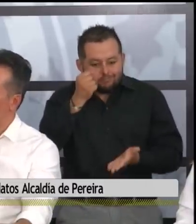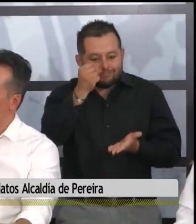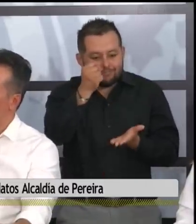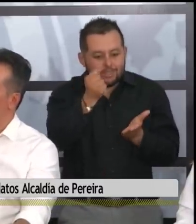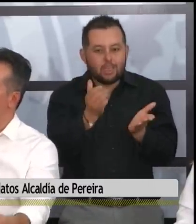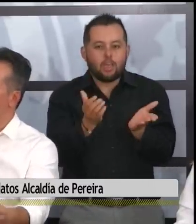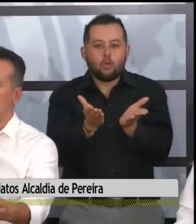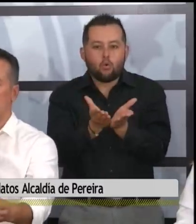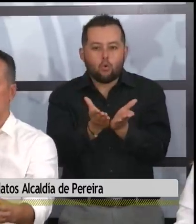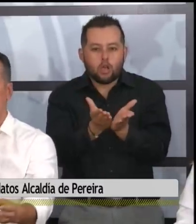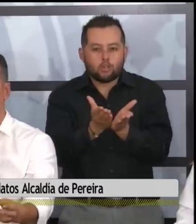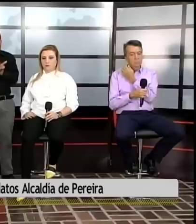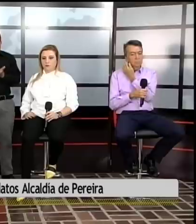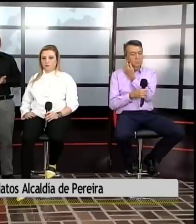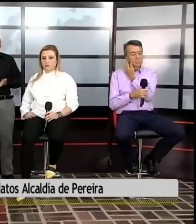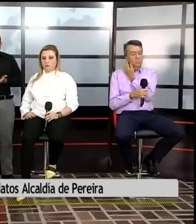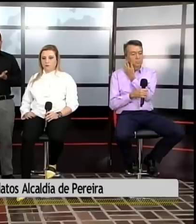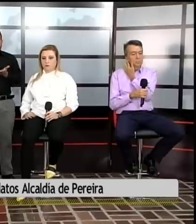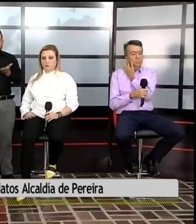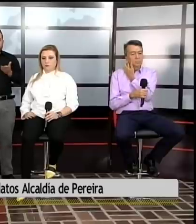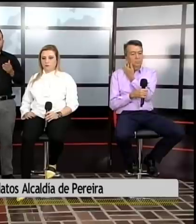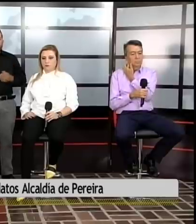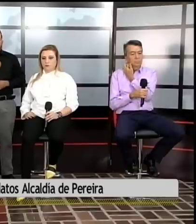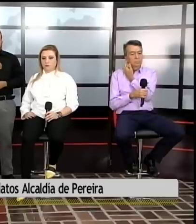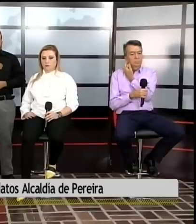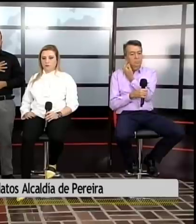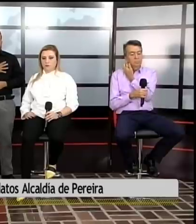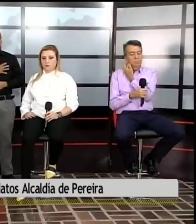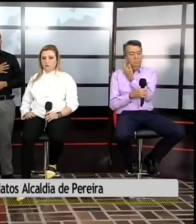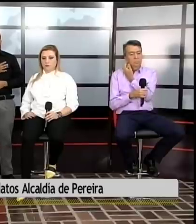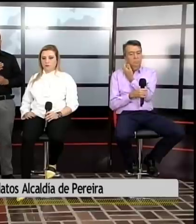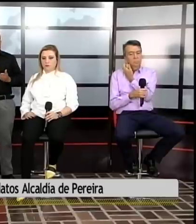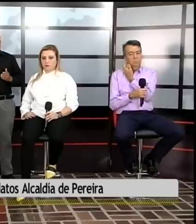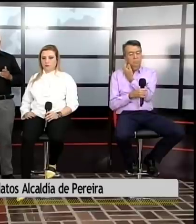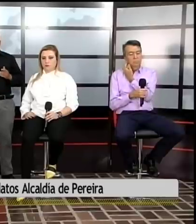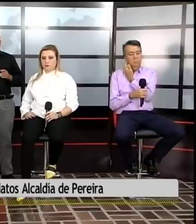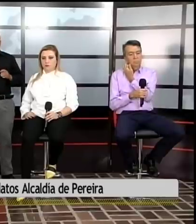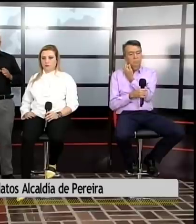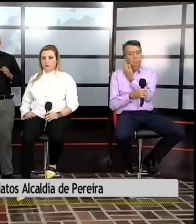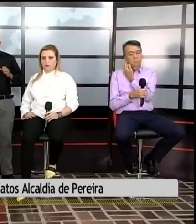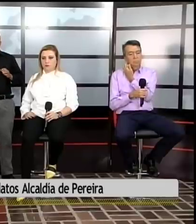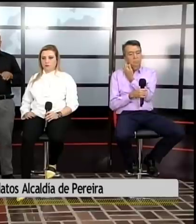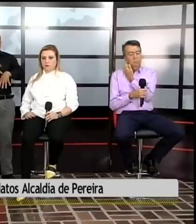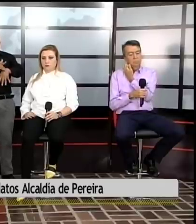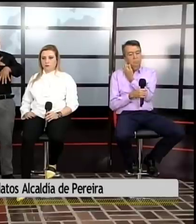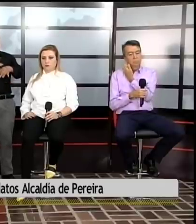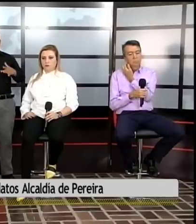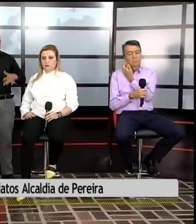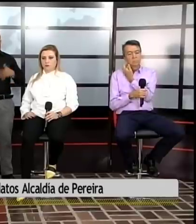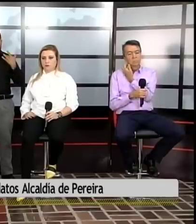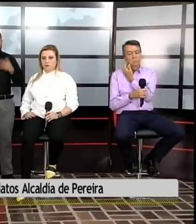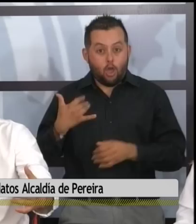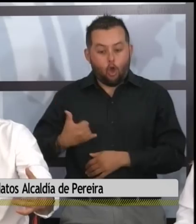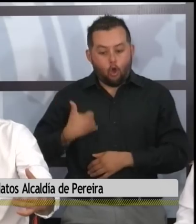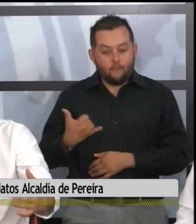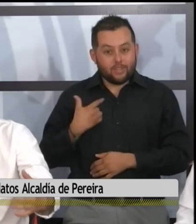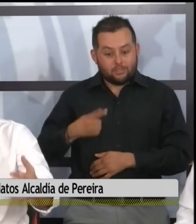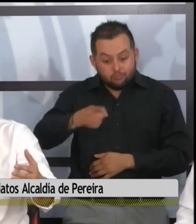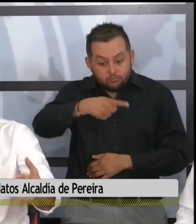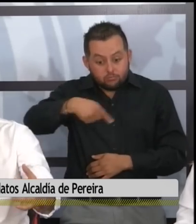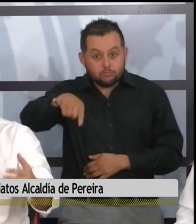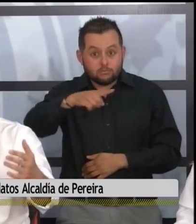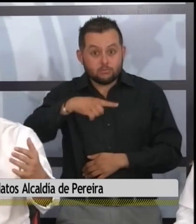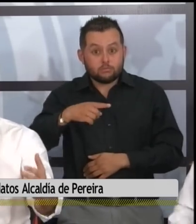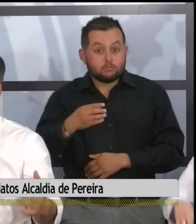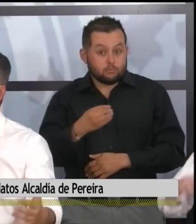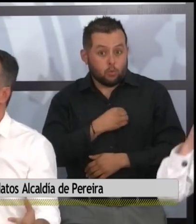educación, invertir mucho en oferta de entretenimiento para que los jóvenes, para que todos tengamos